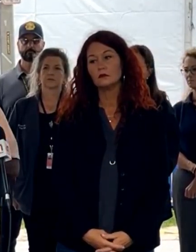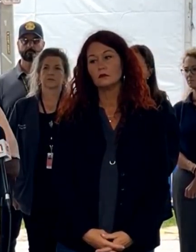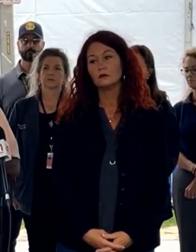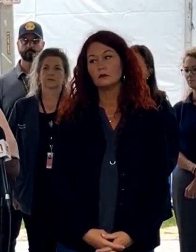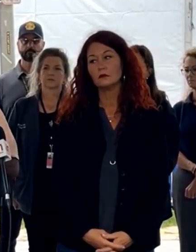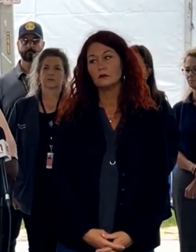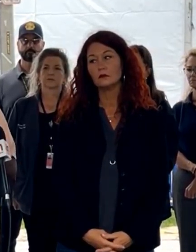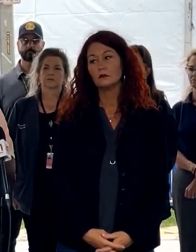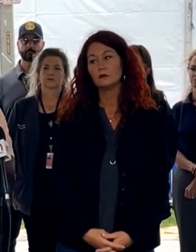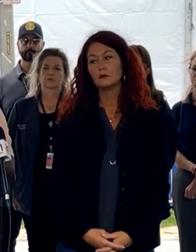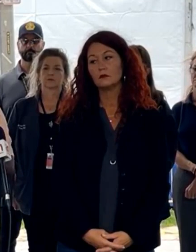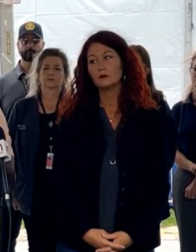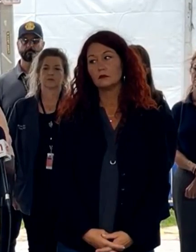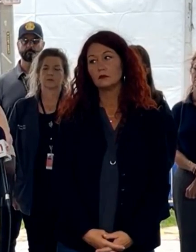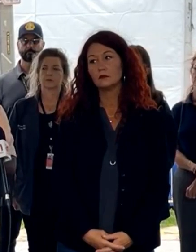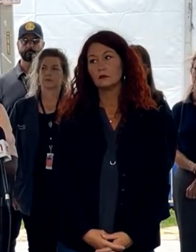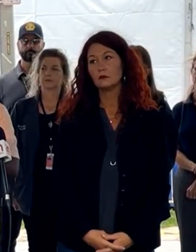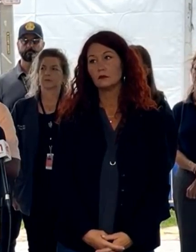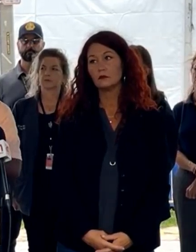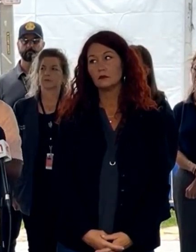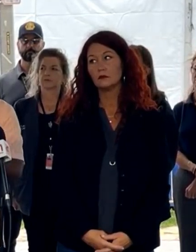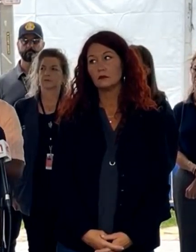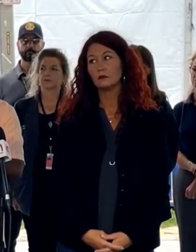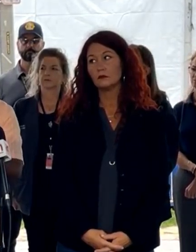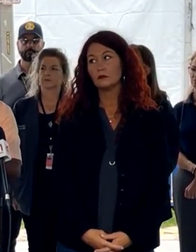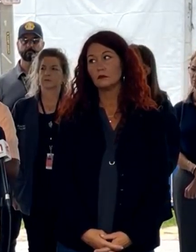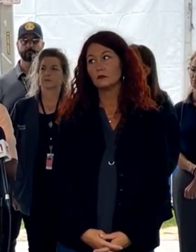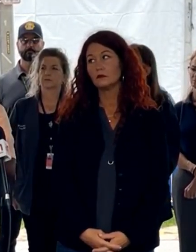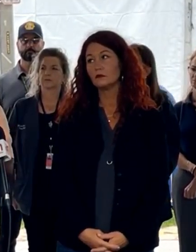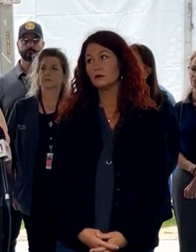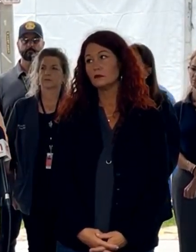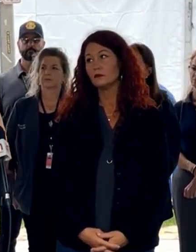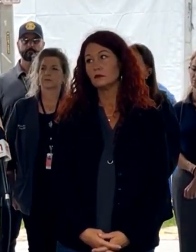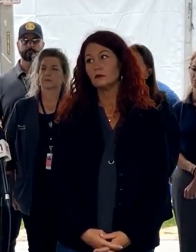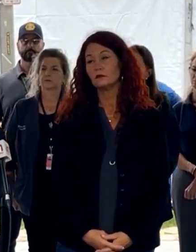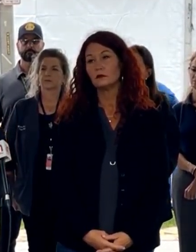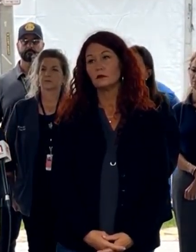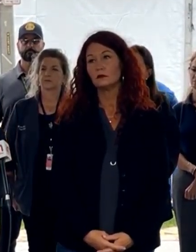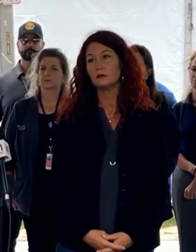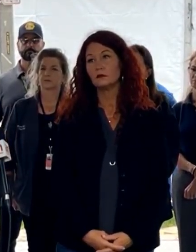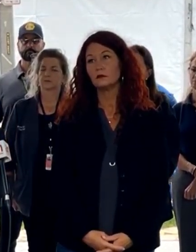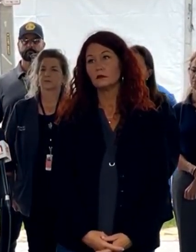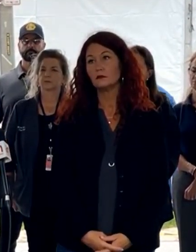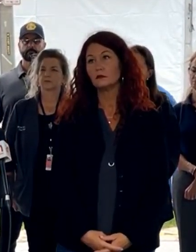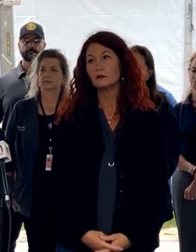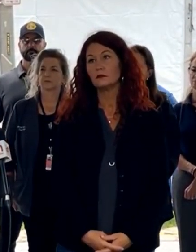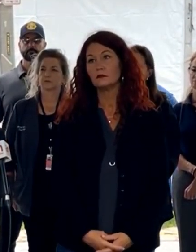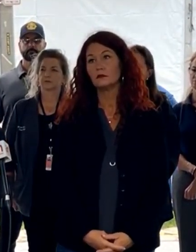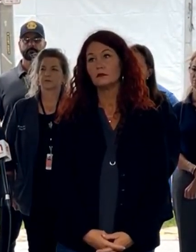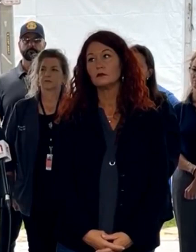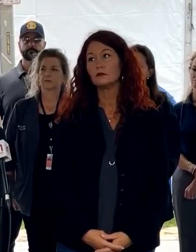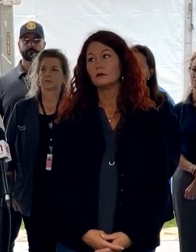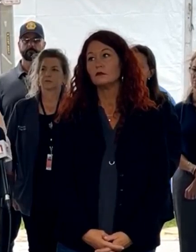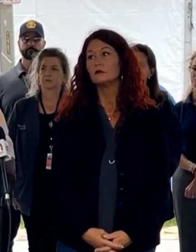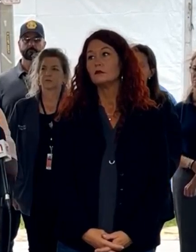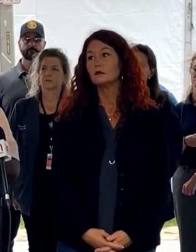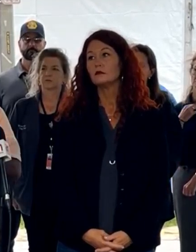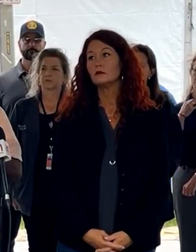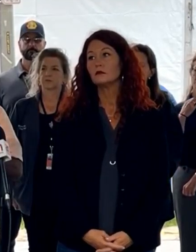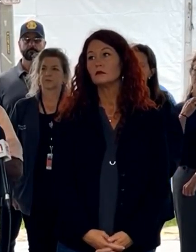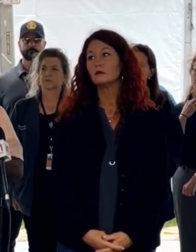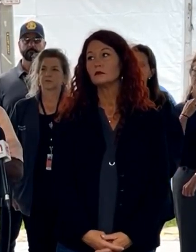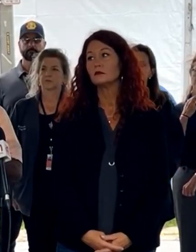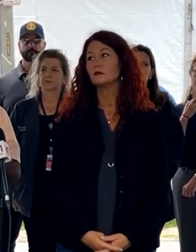Pour le moment, il y a Elsa qui a approché ce nom. Elsa, pendant la journée avec la journée de